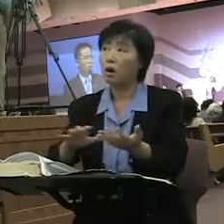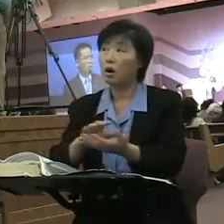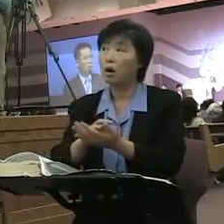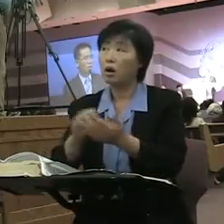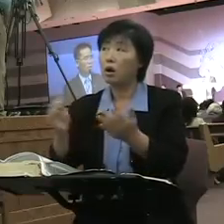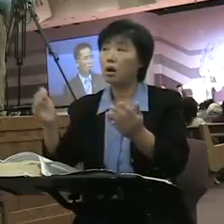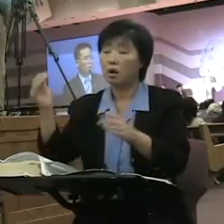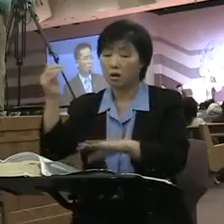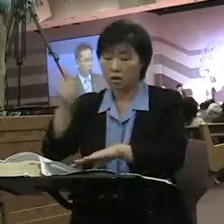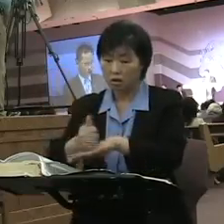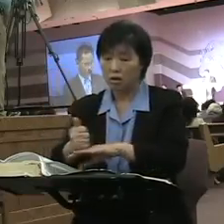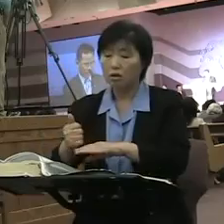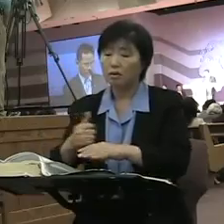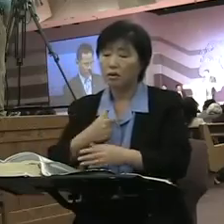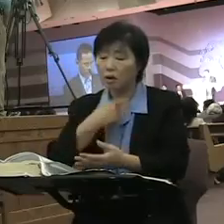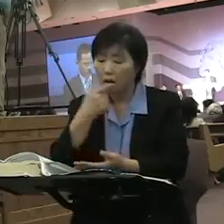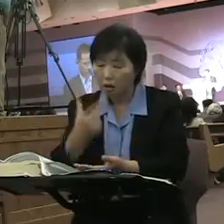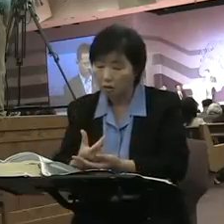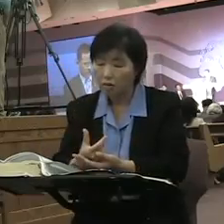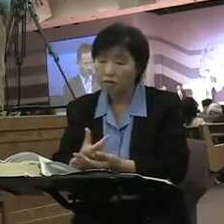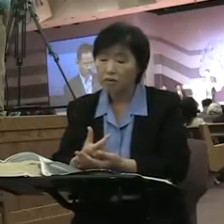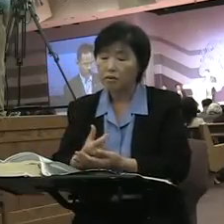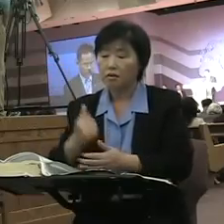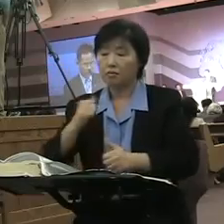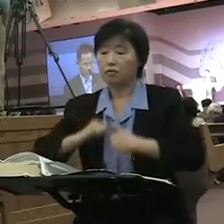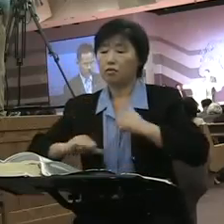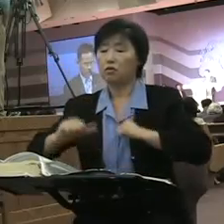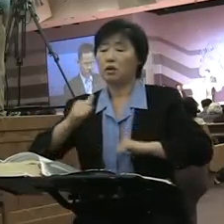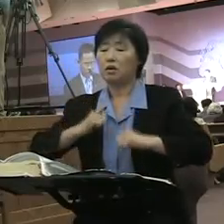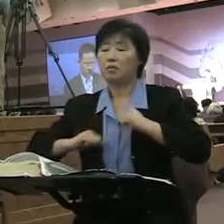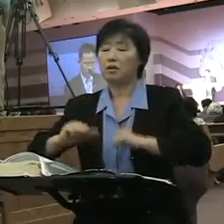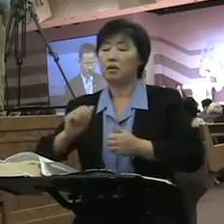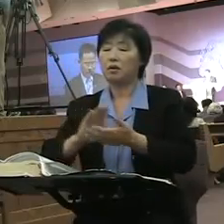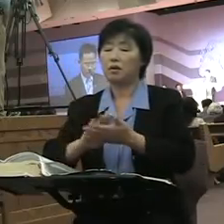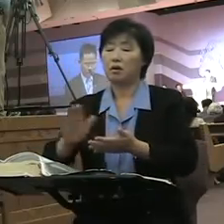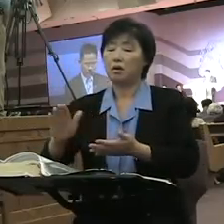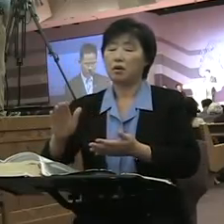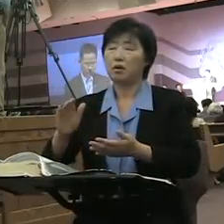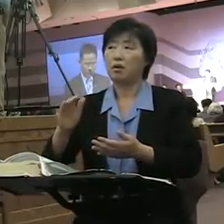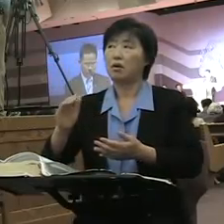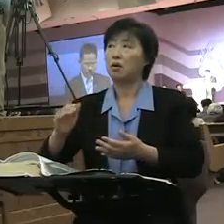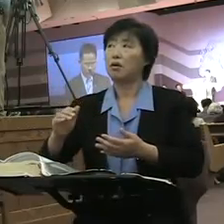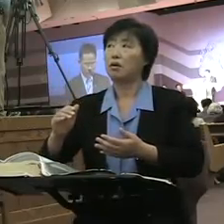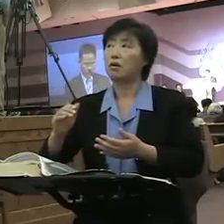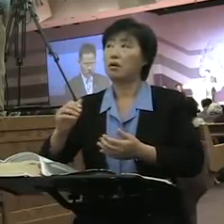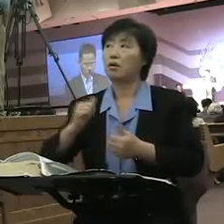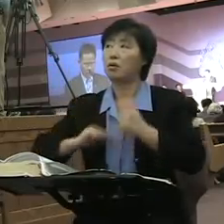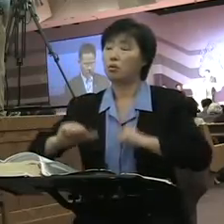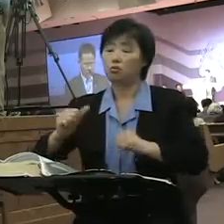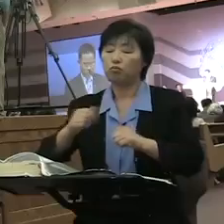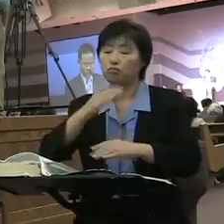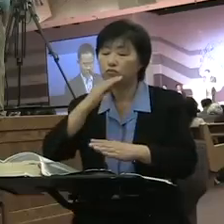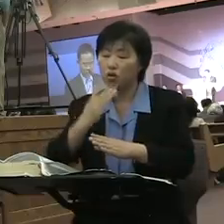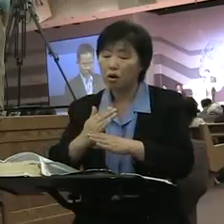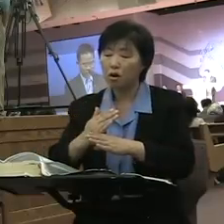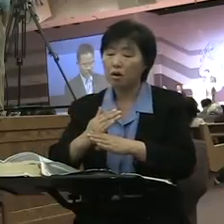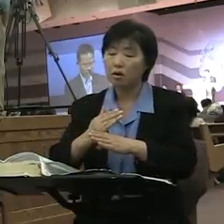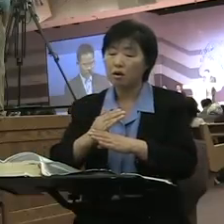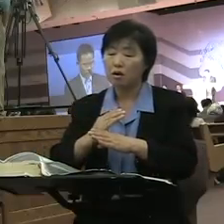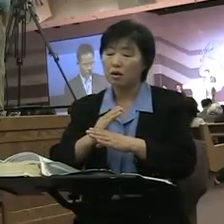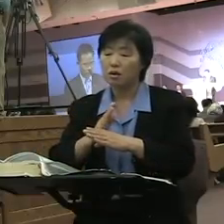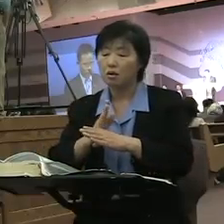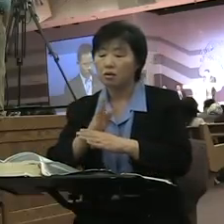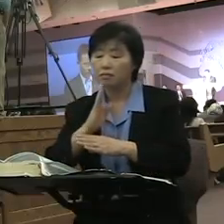참으로 감동 있는, 또 은혜 있는 뮤지컬입니다. 이 연극을 통해서 한 사람이라도 더 북한의 참혹한